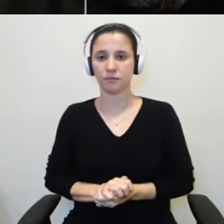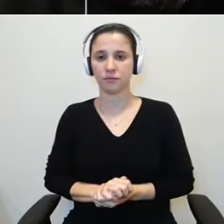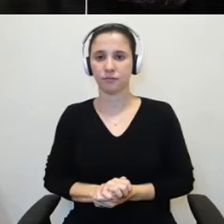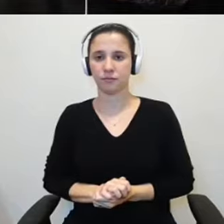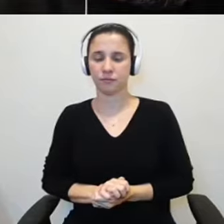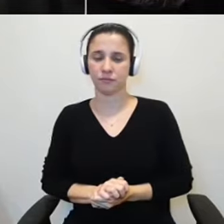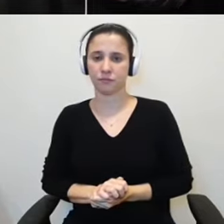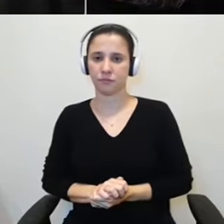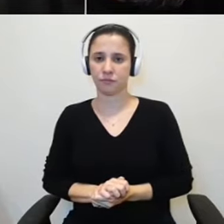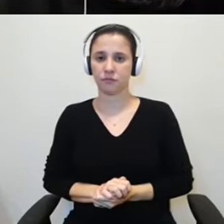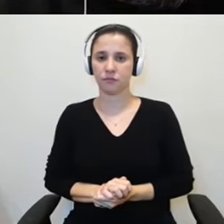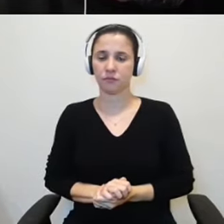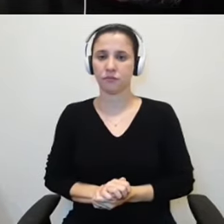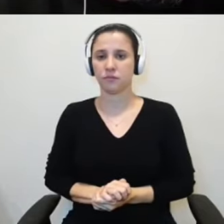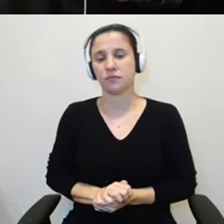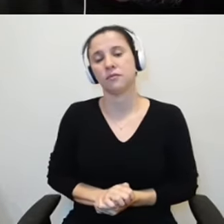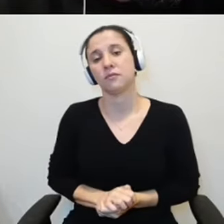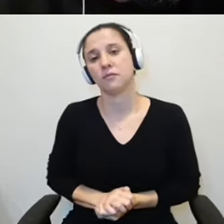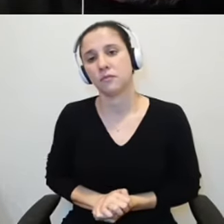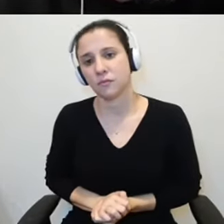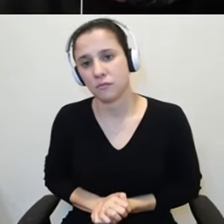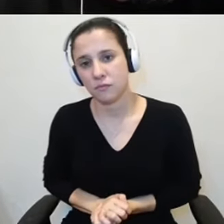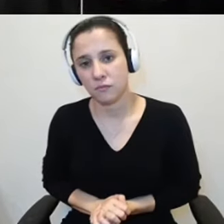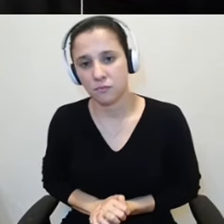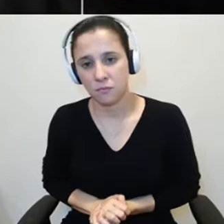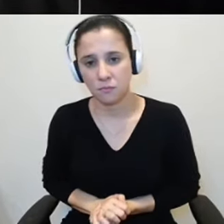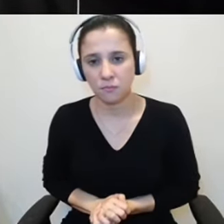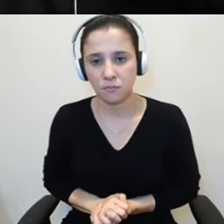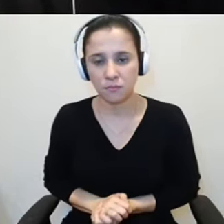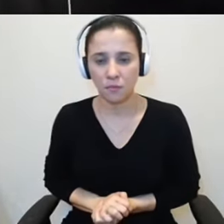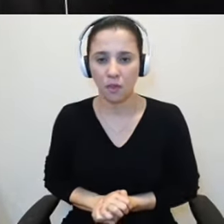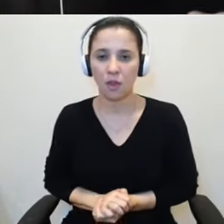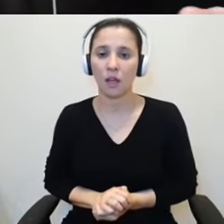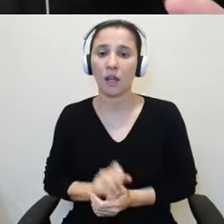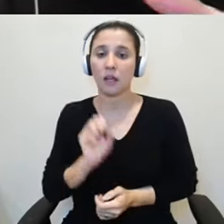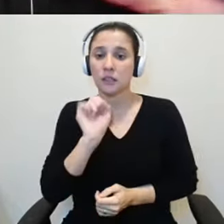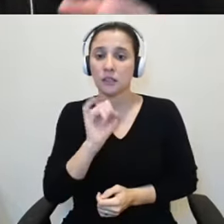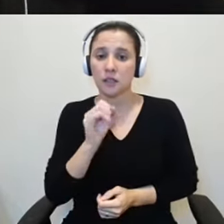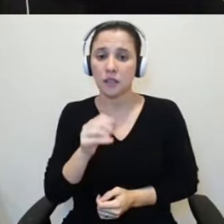Quem estava tendo aulas manhã e tarde, vai ter atividades manhã e tarde e noite?